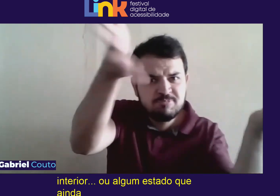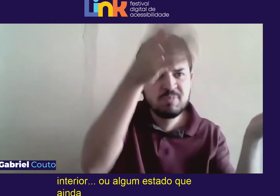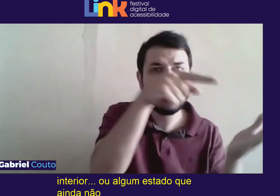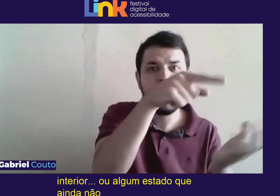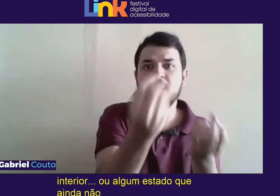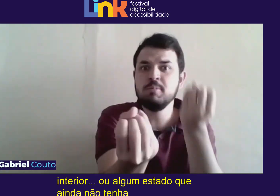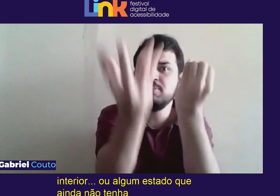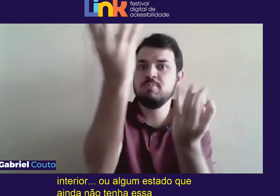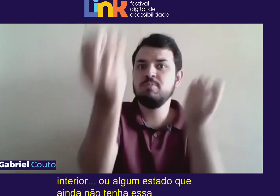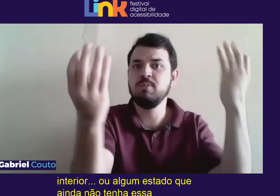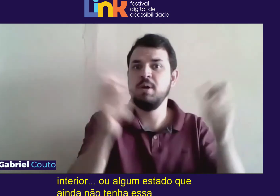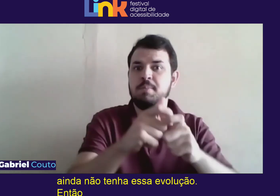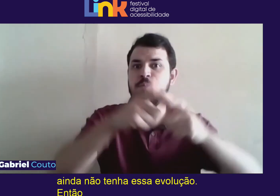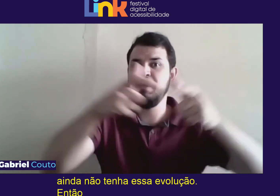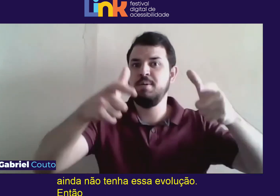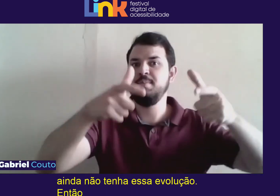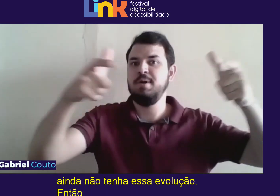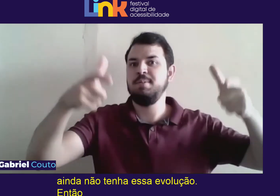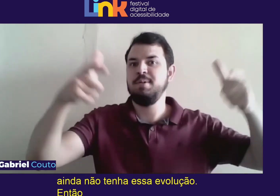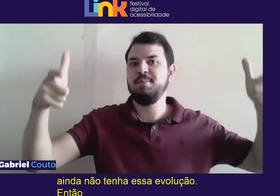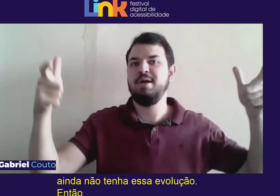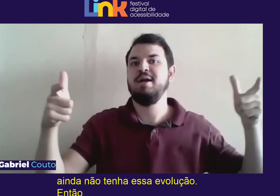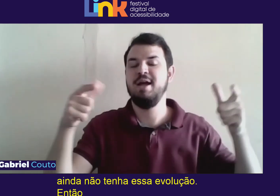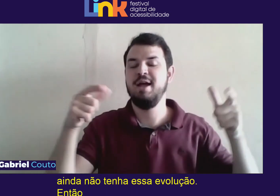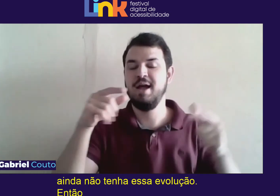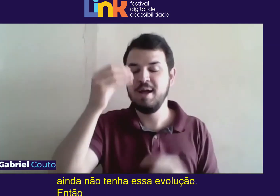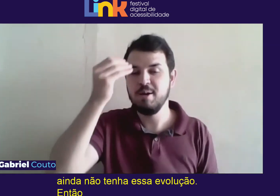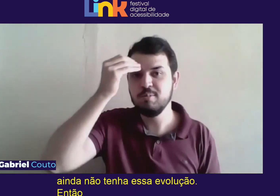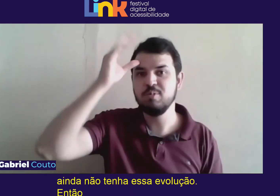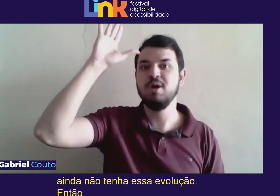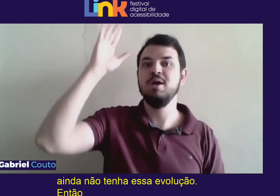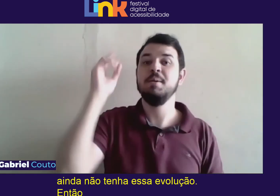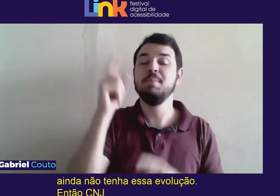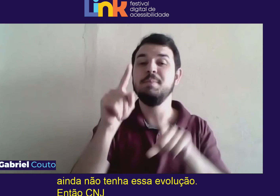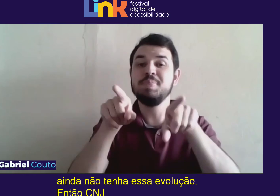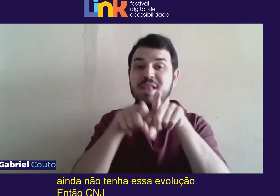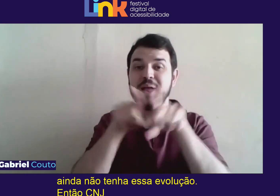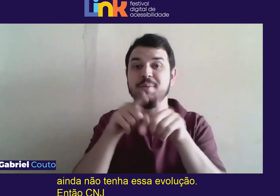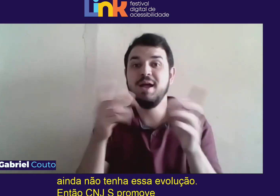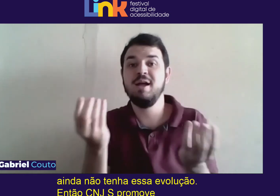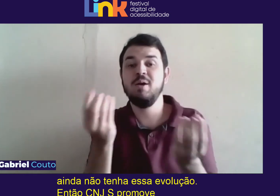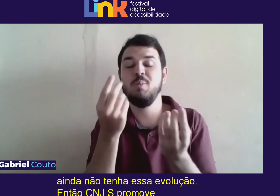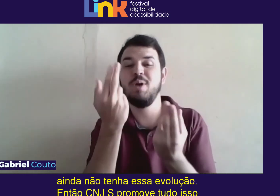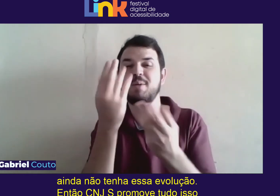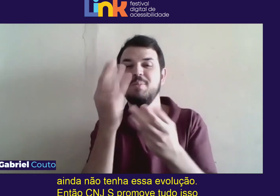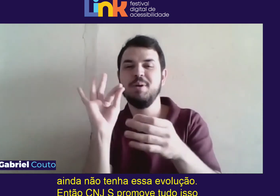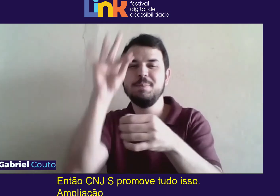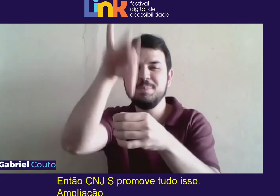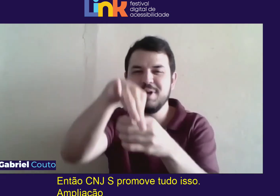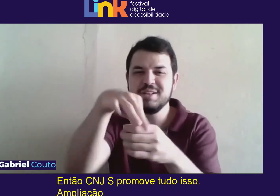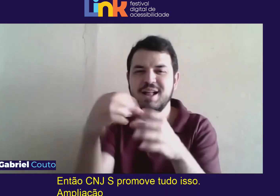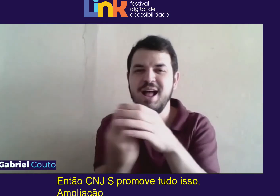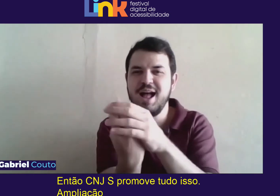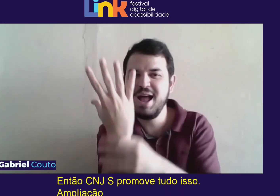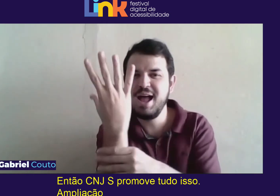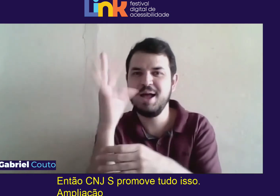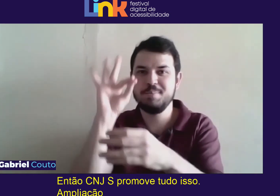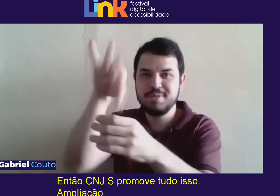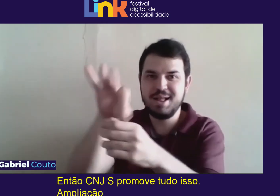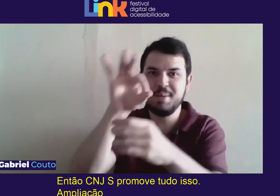o CNJS ele promove tudo isso, a ampliação de conhecimento, e é como se fosse